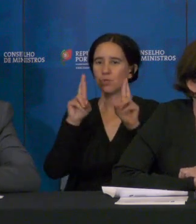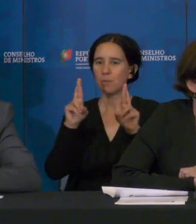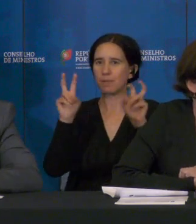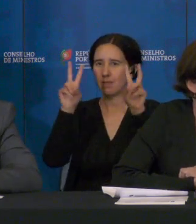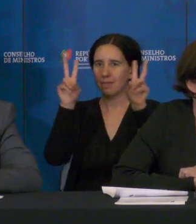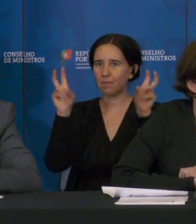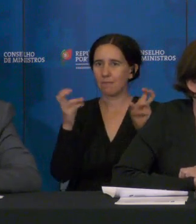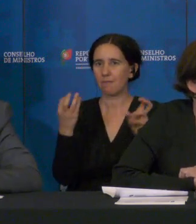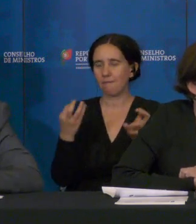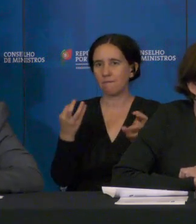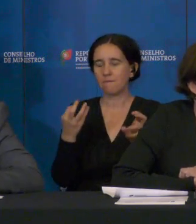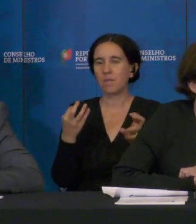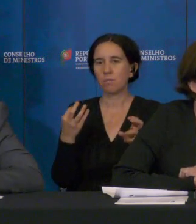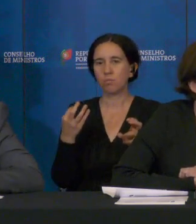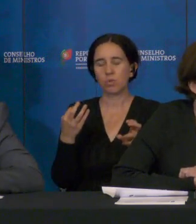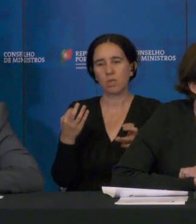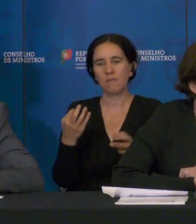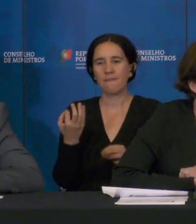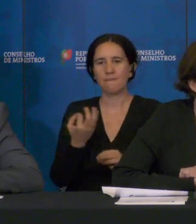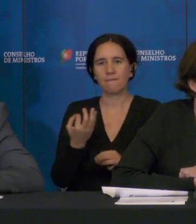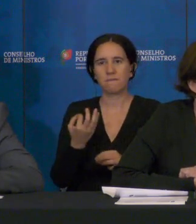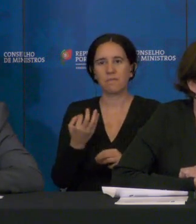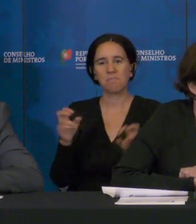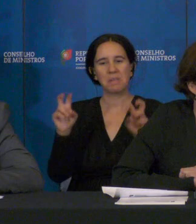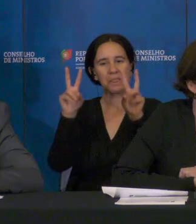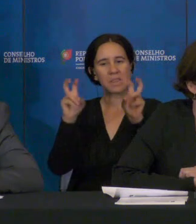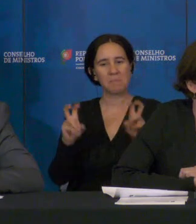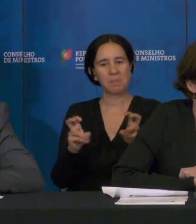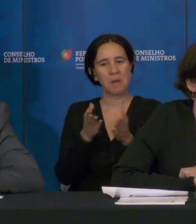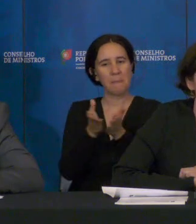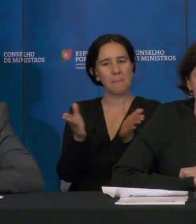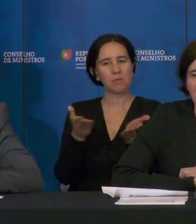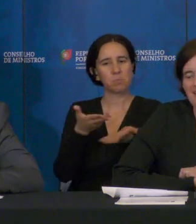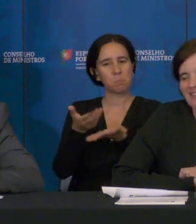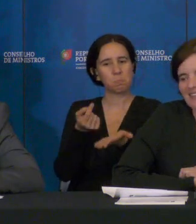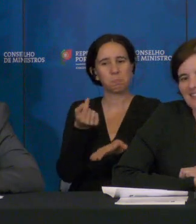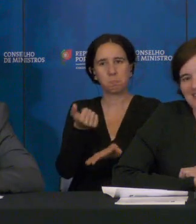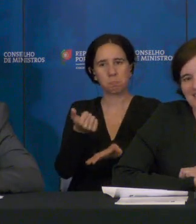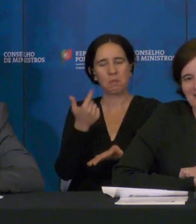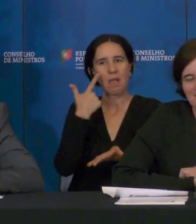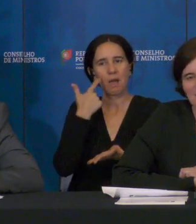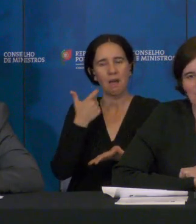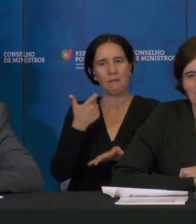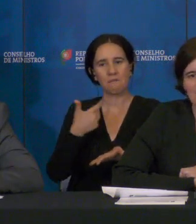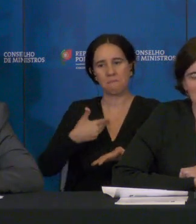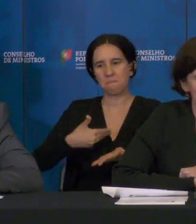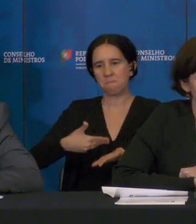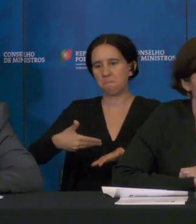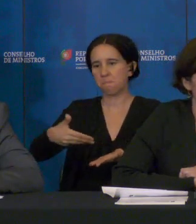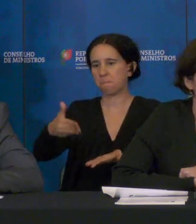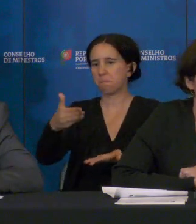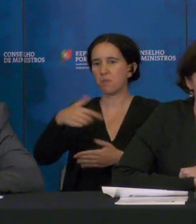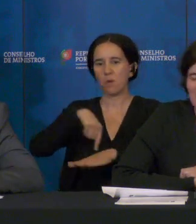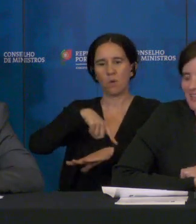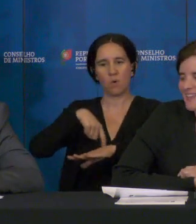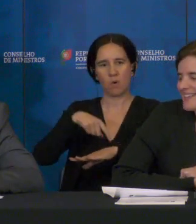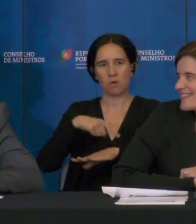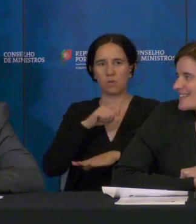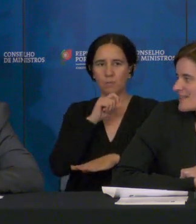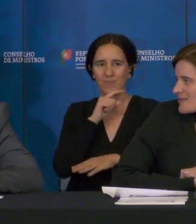a dimensão reduzida dos temas que ainda estão em aberto, é que possa ser nas próximas